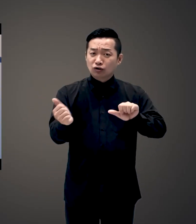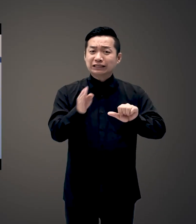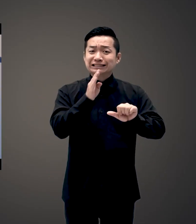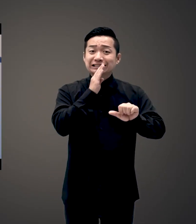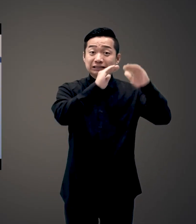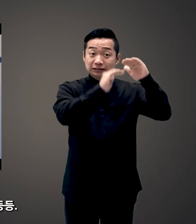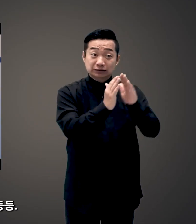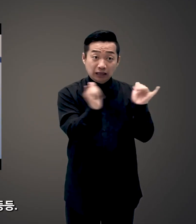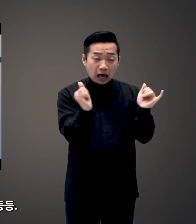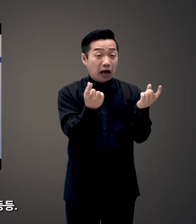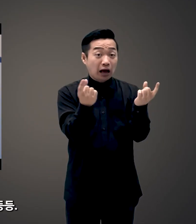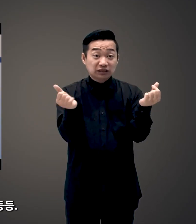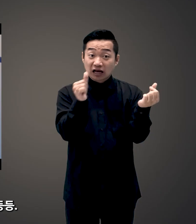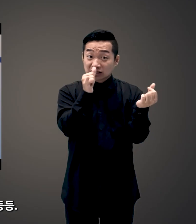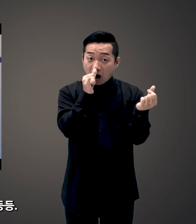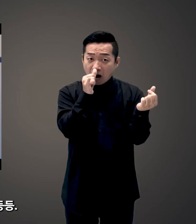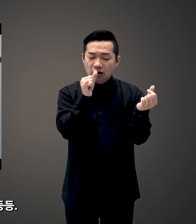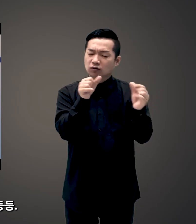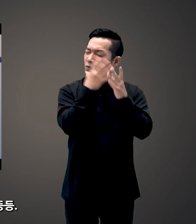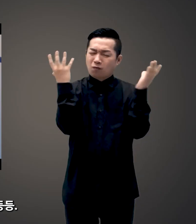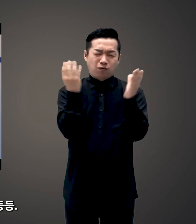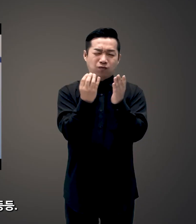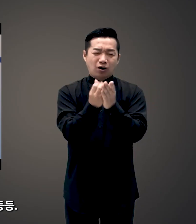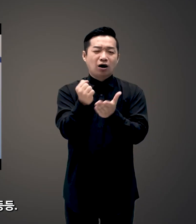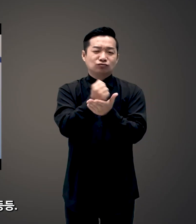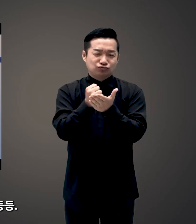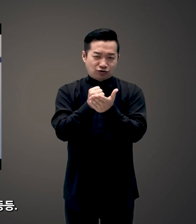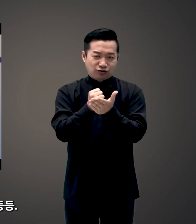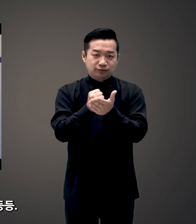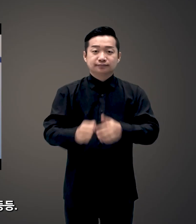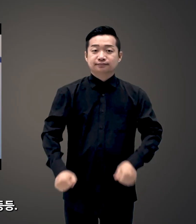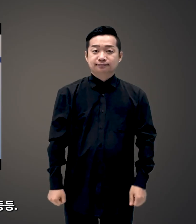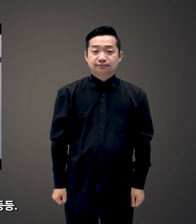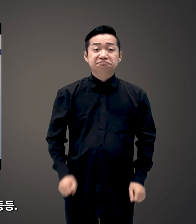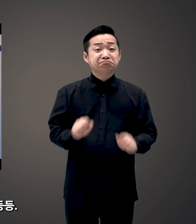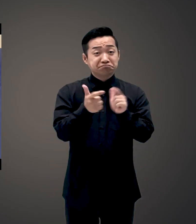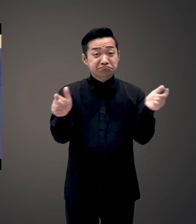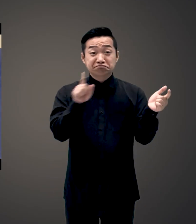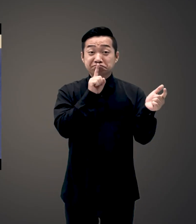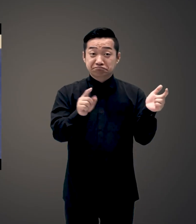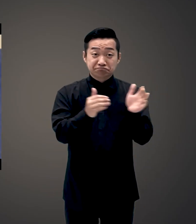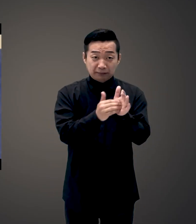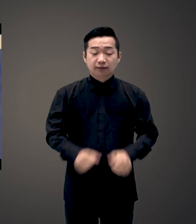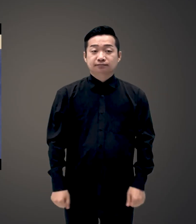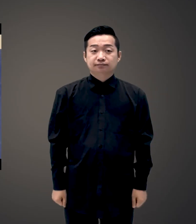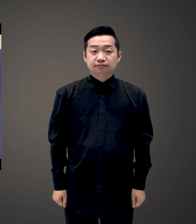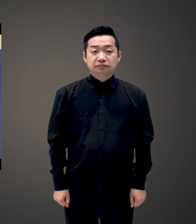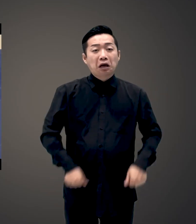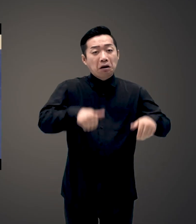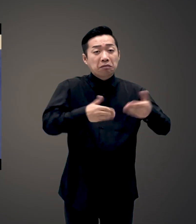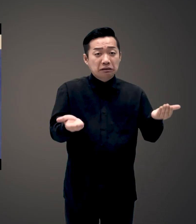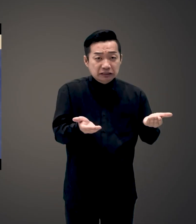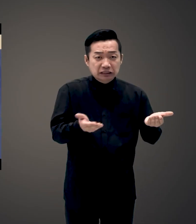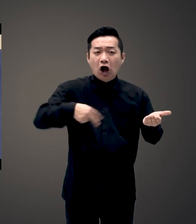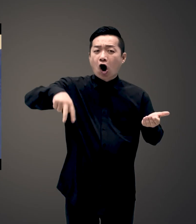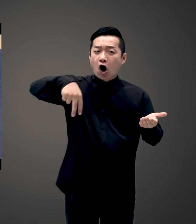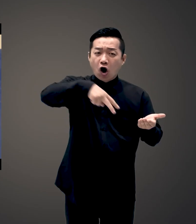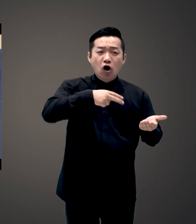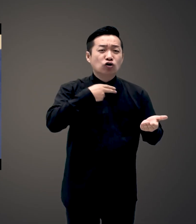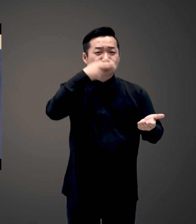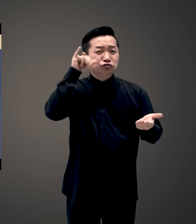있습니다. 식물과 함께하는 삶은 꽤나 낭만적이라고 말이죠. 식물은 구매한다고 표현하기엔 어딘가 조금